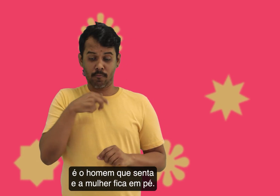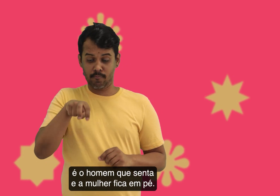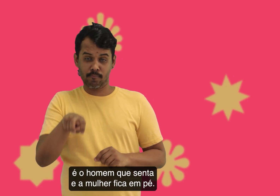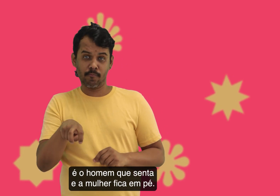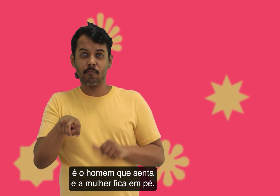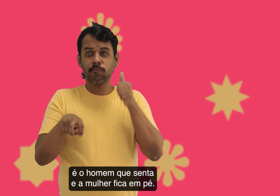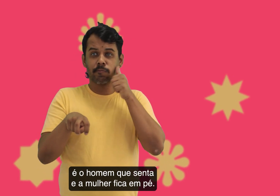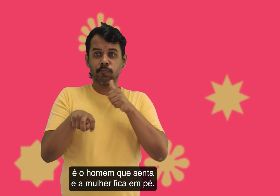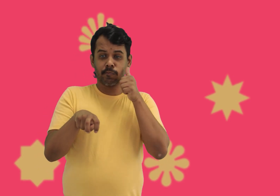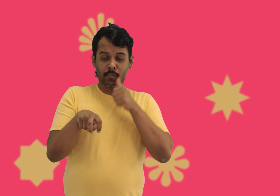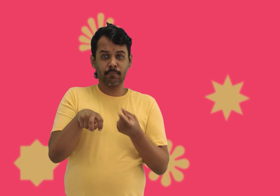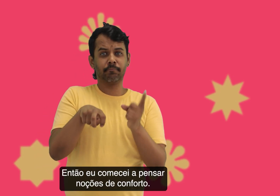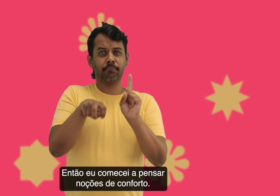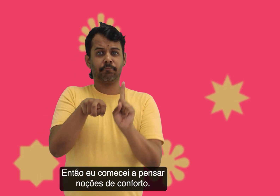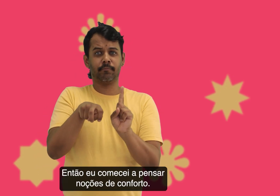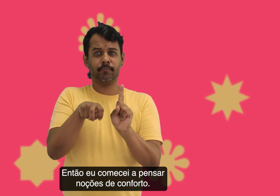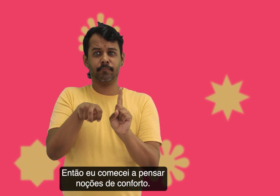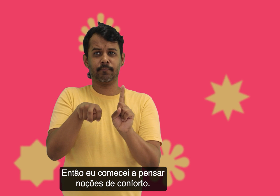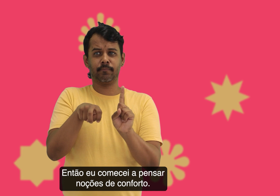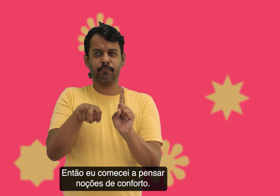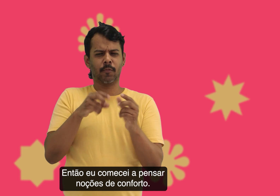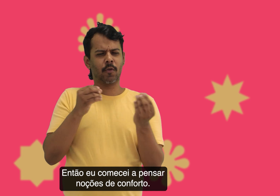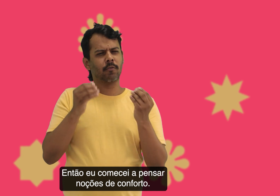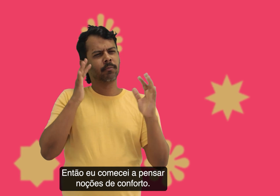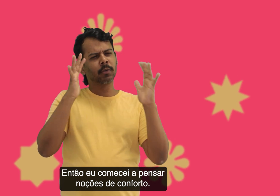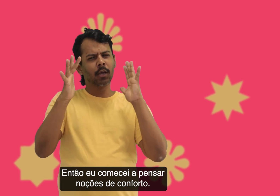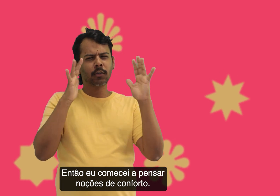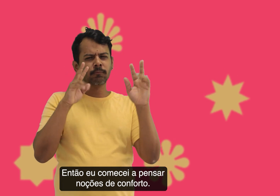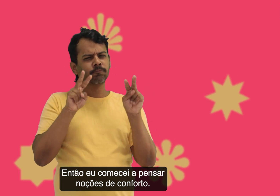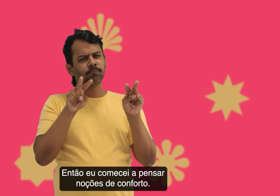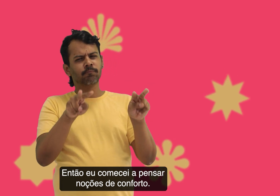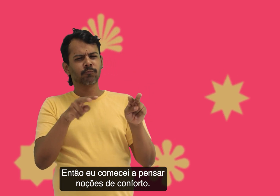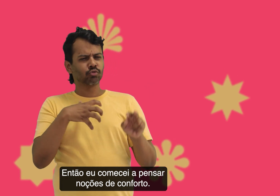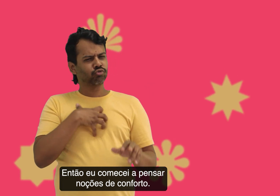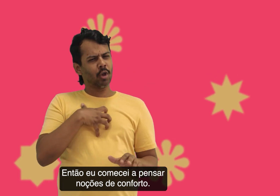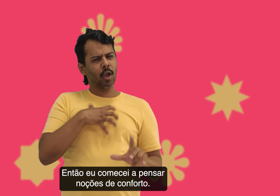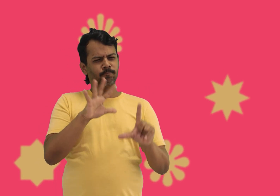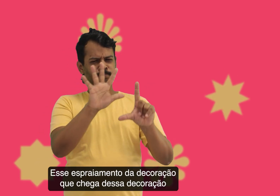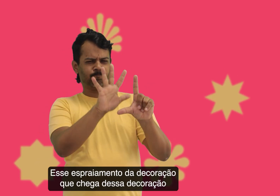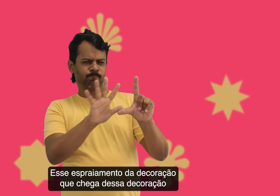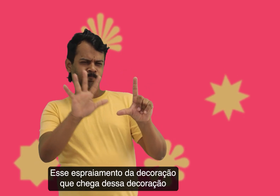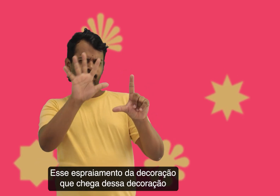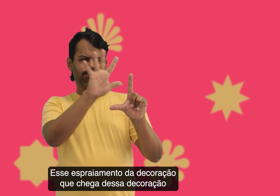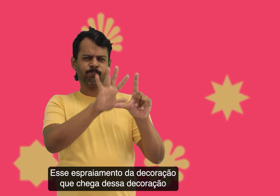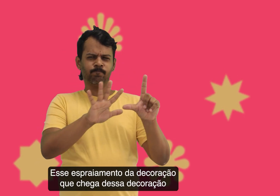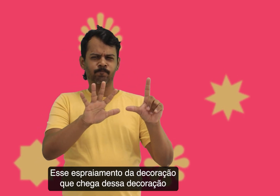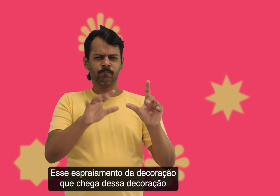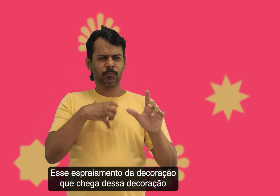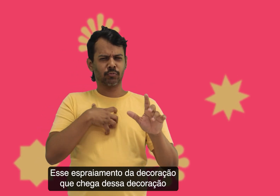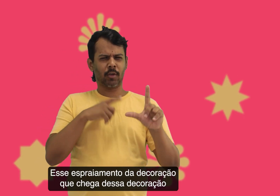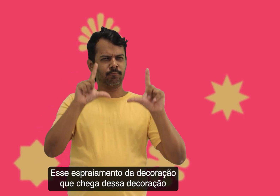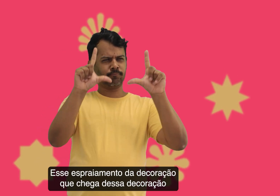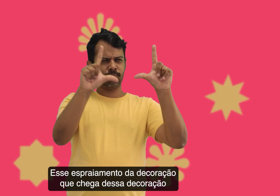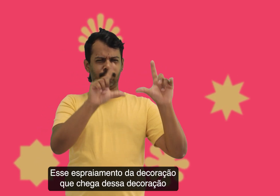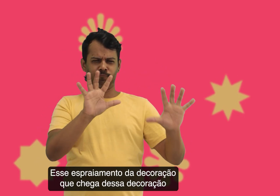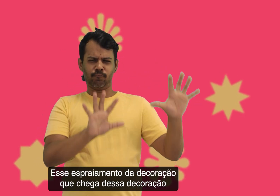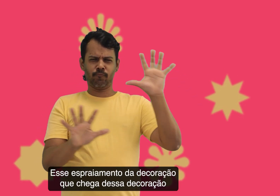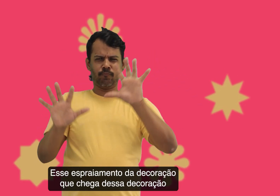homem que senta e a mulher fica em pé. Então eu comecei a pensar noções de conforto. Esse espraiamento da decoração que chega